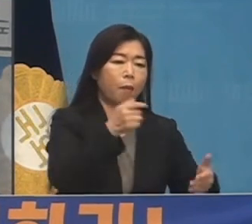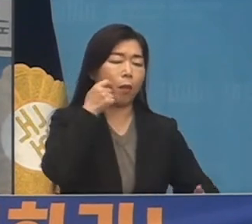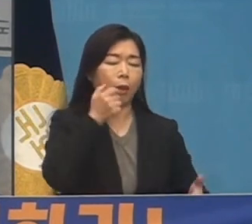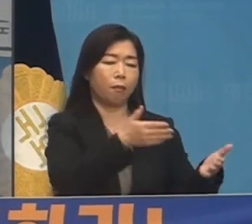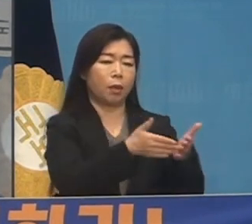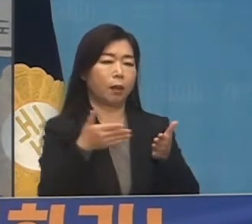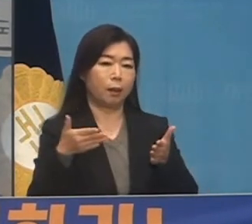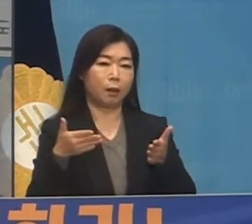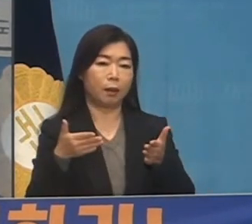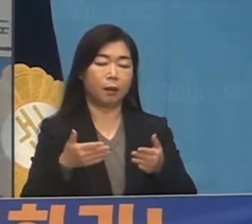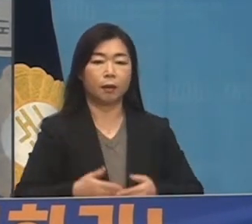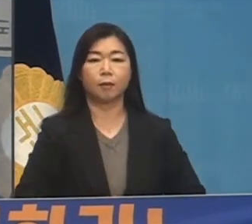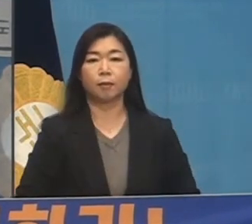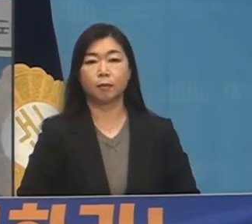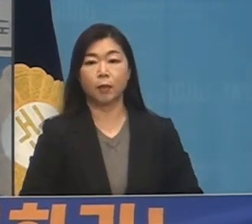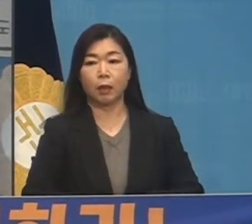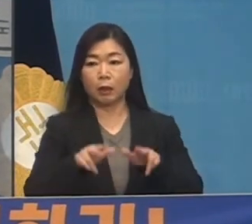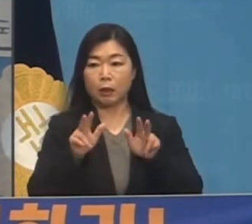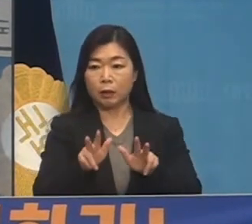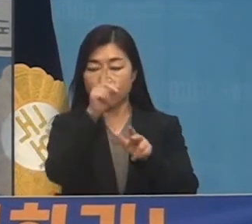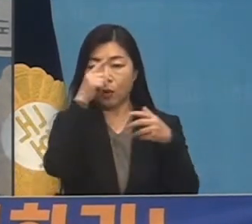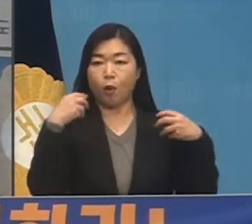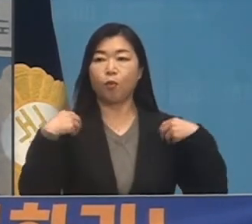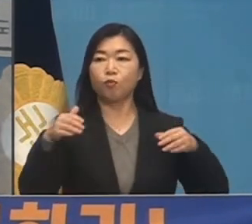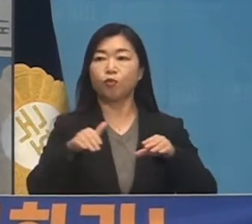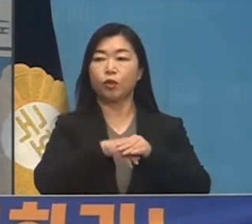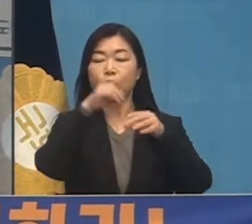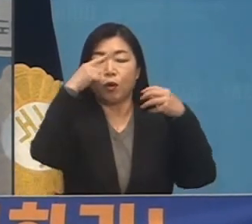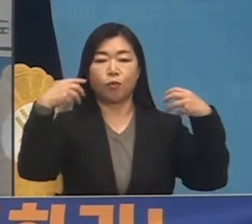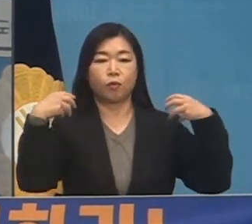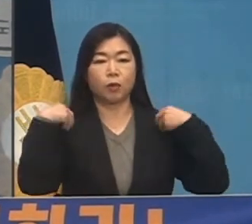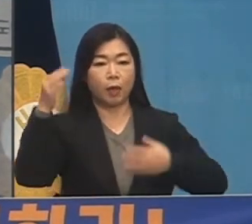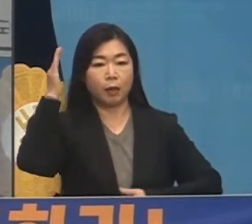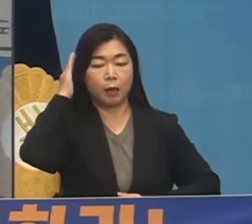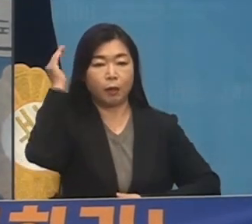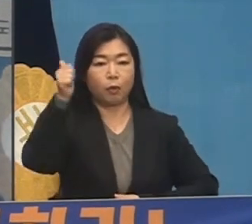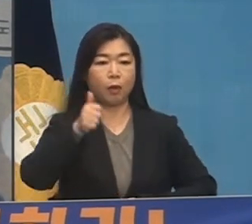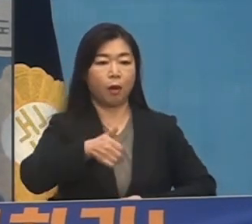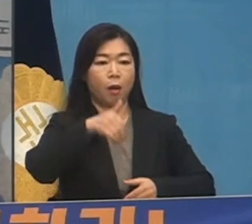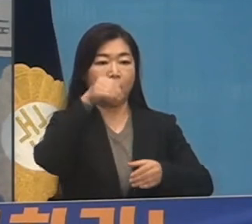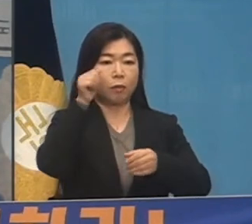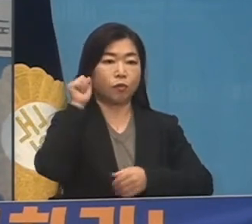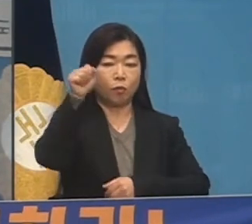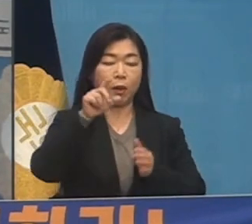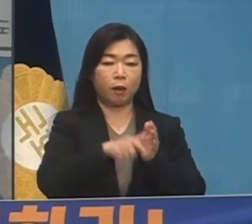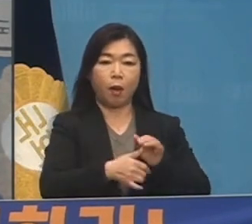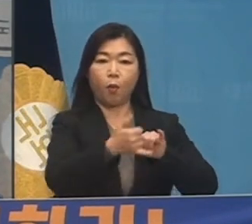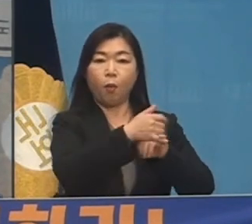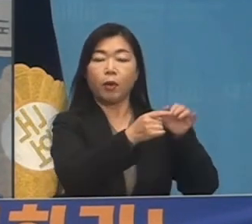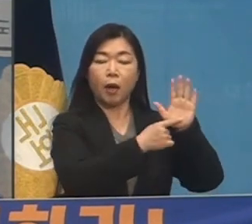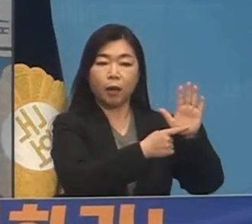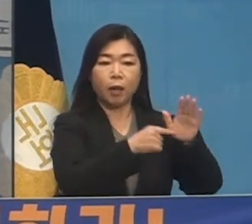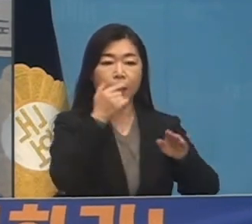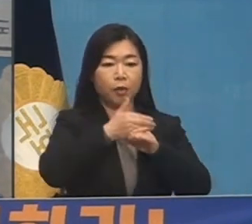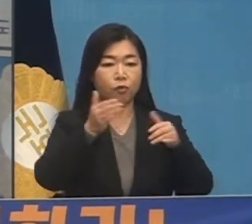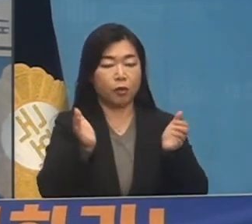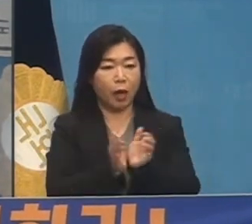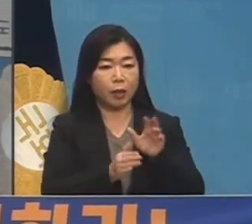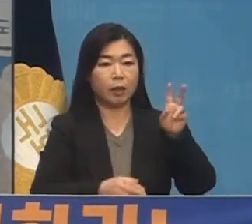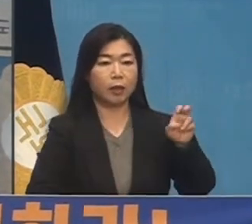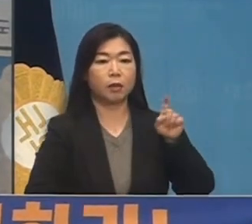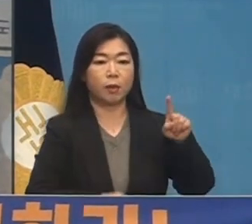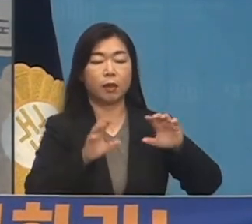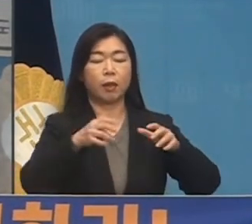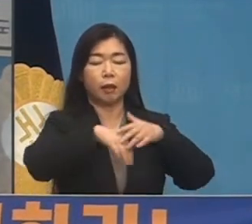있습니다. 현 정부 문재인 대통령의 대선 공약이자 민주당의 21대 총선